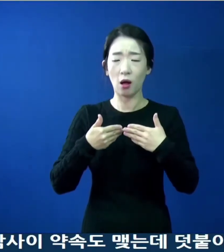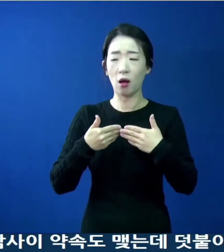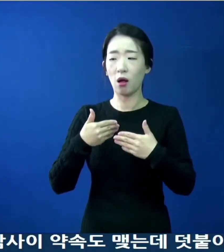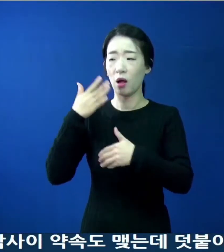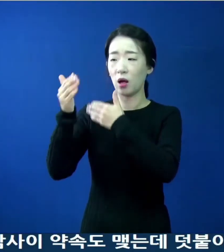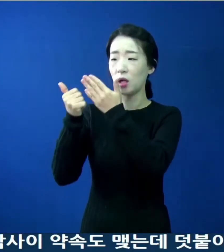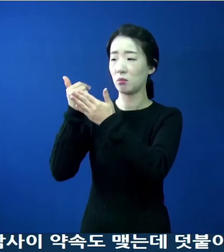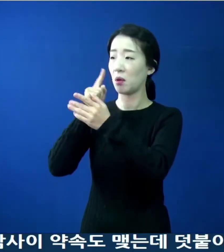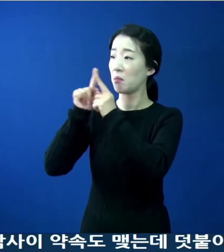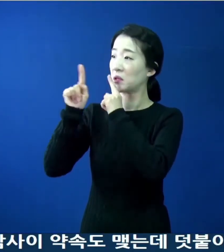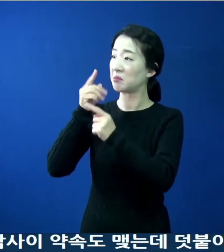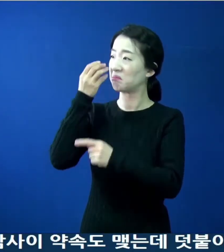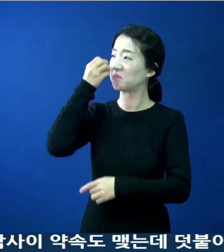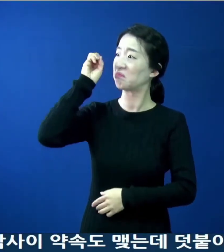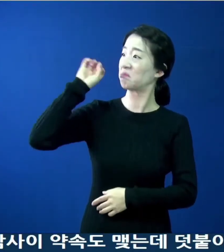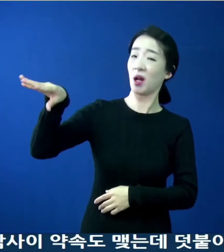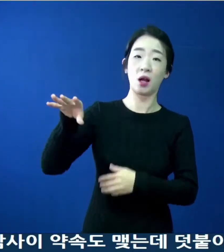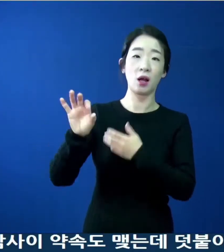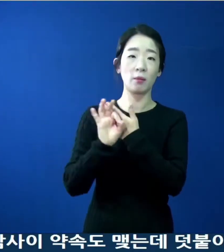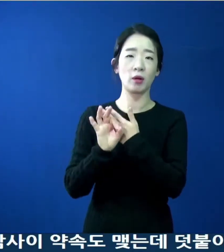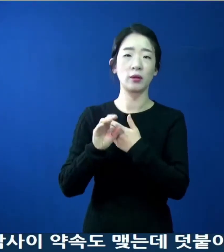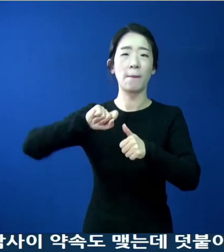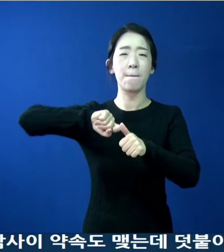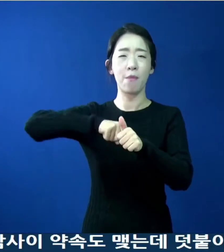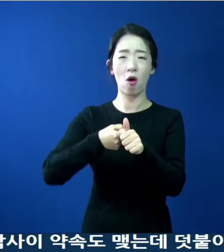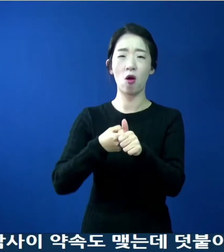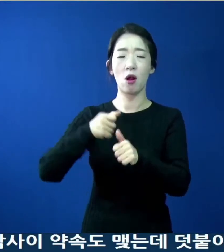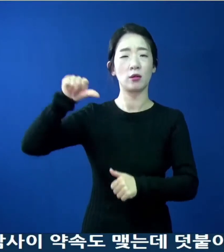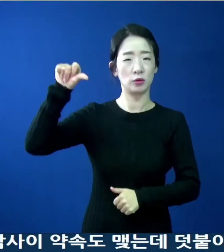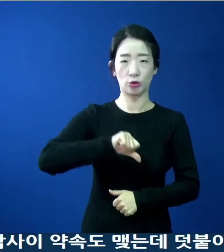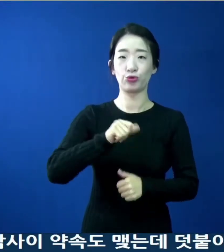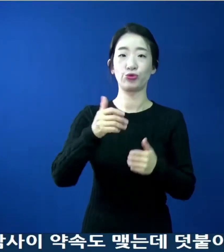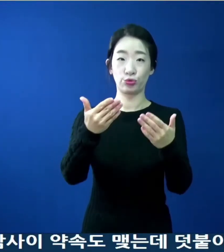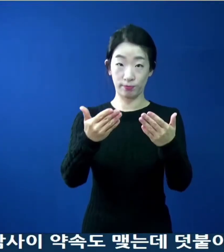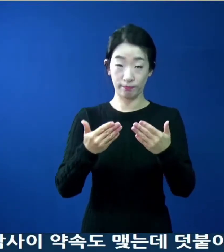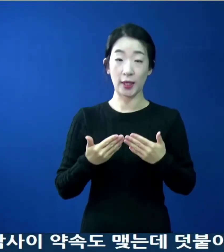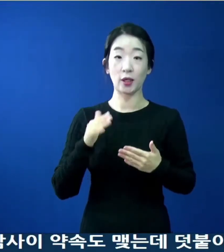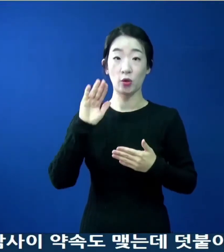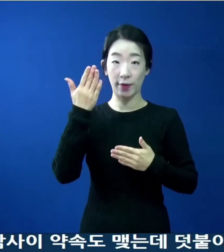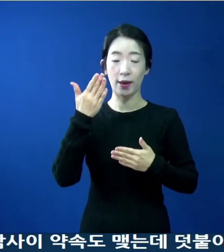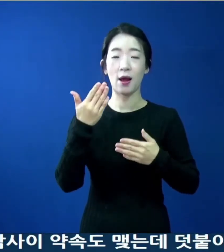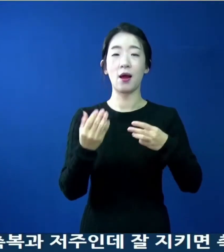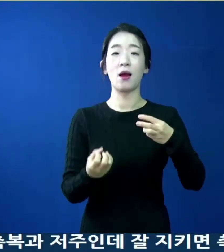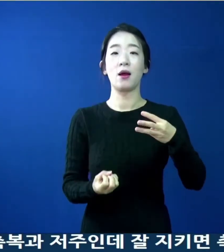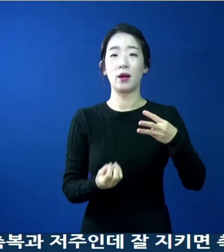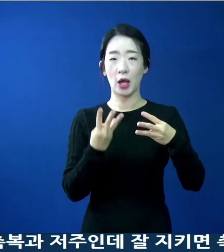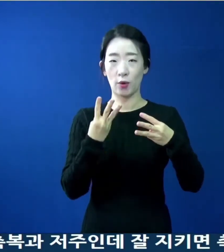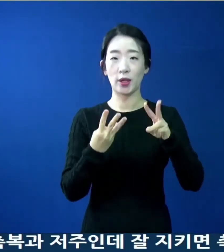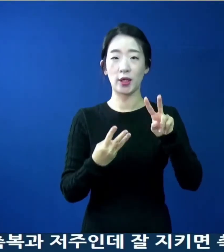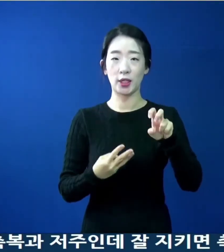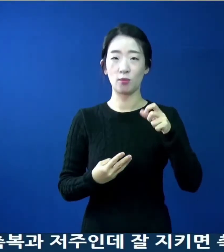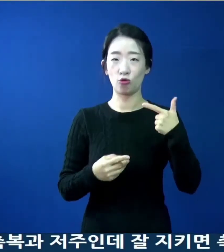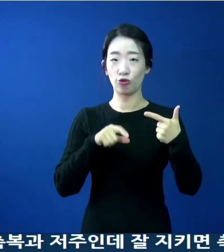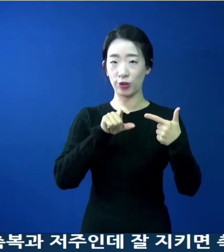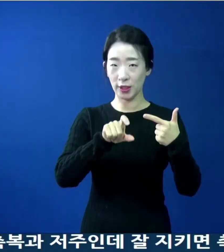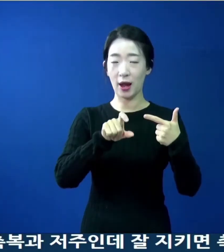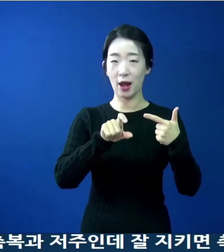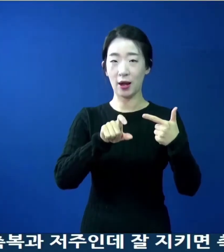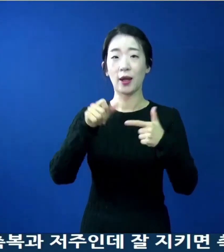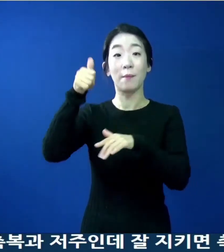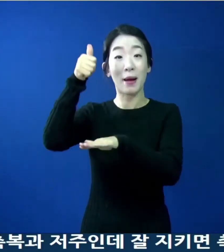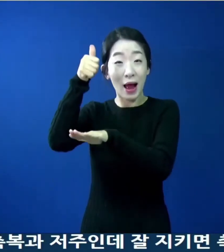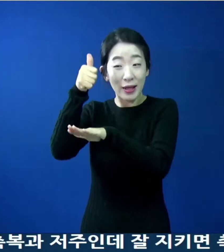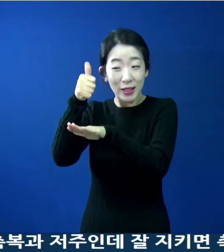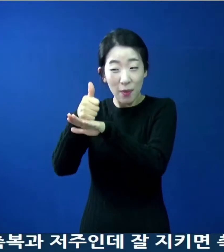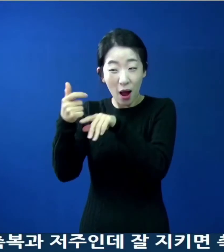됩니까? 벌을 받습니다. 그 내용을 레위기의 마지막 부분 26장에도 에필로그로